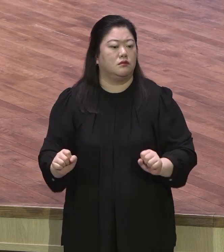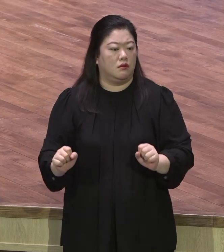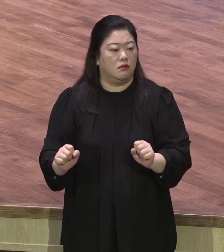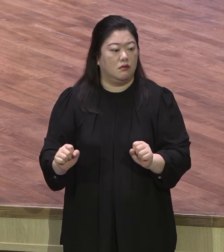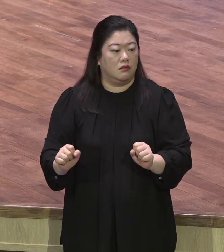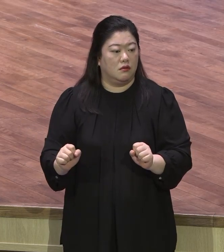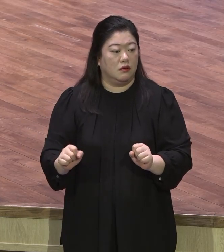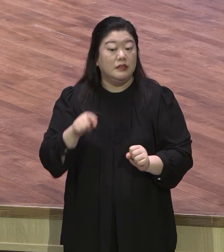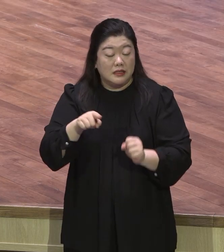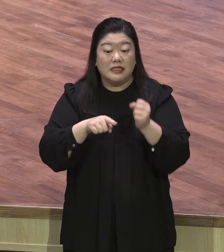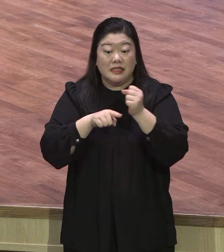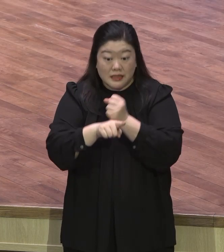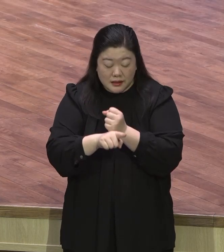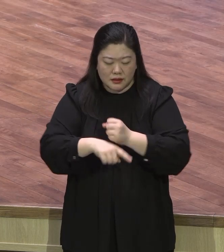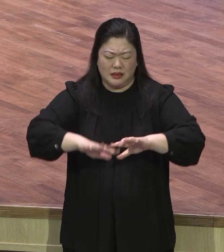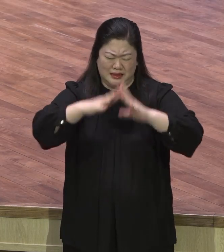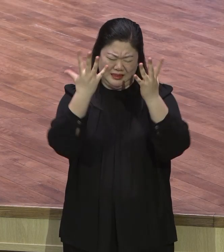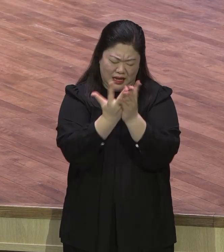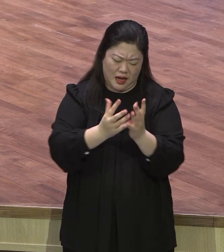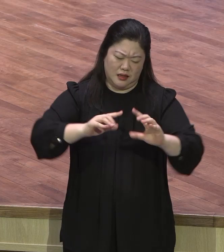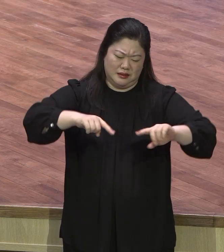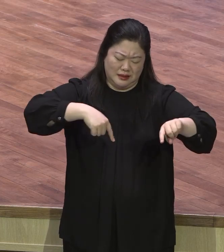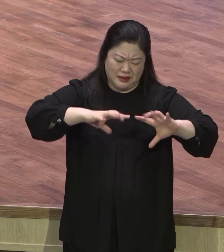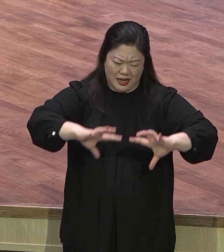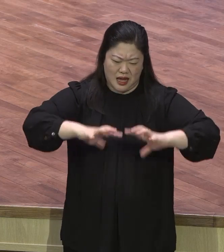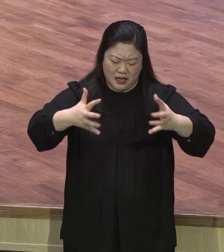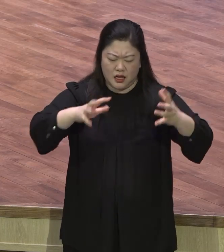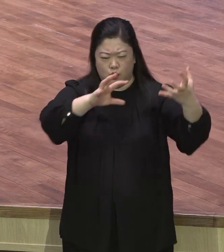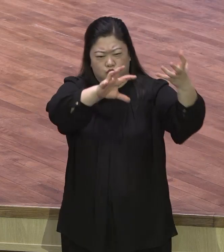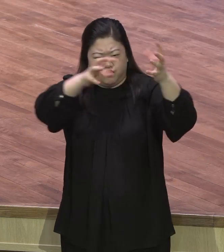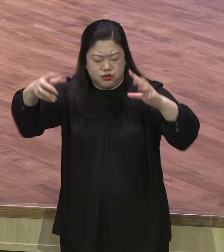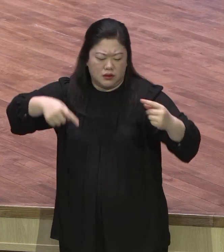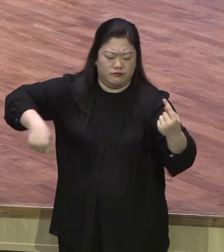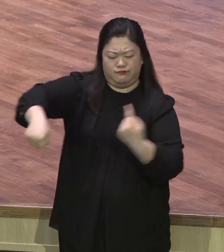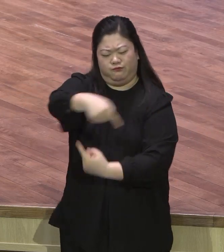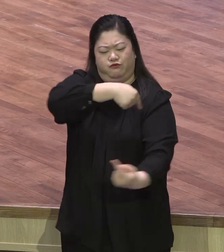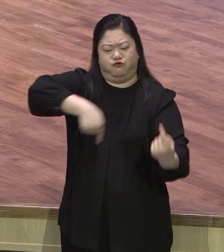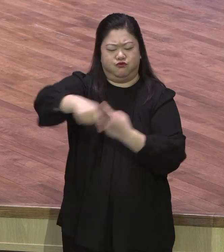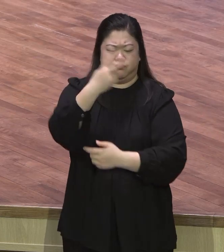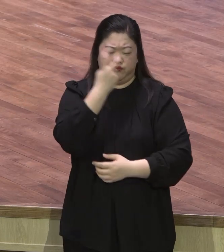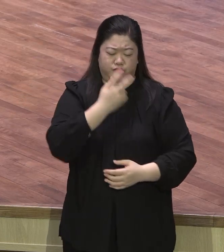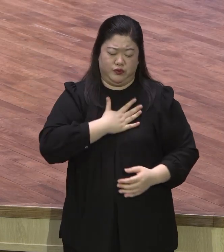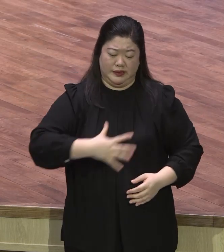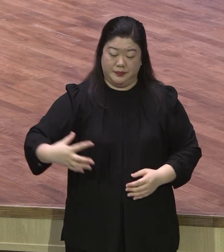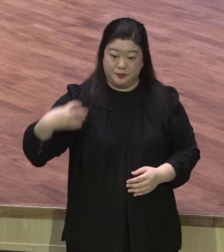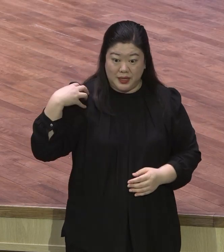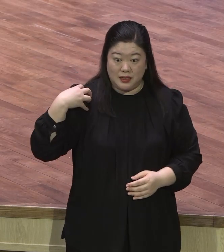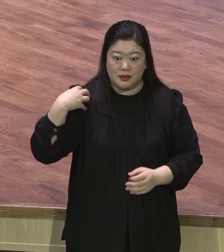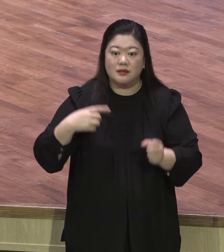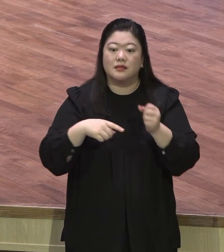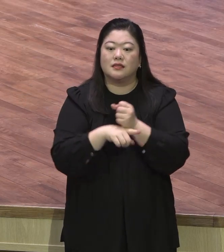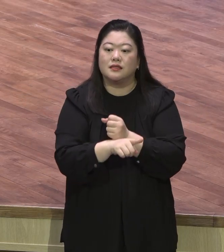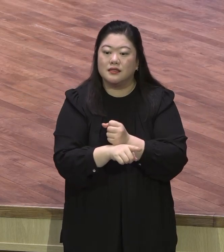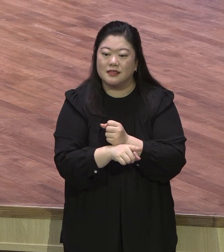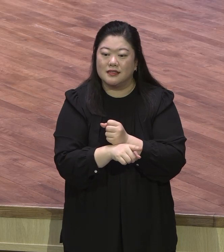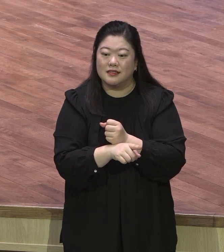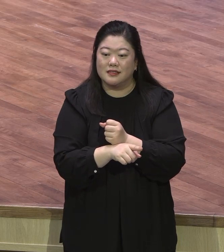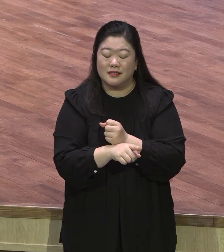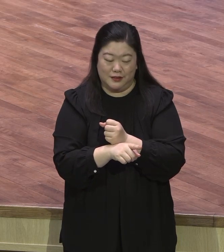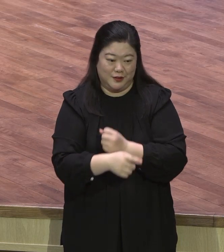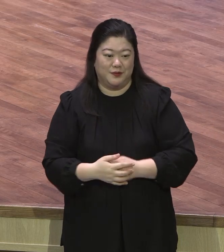역사의 주인이다. 내가 이 인류 역사의 주인이다. 우주의 만물을 내가 다스르고 있다. 우주의 주인이다.